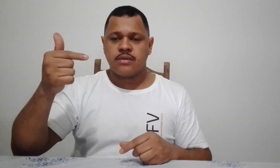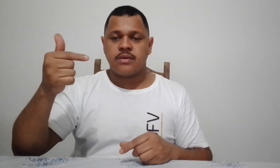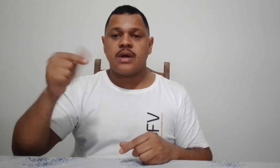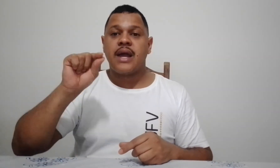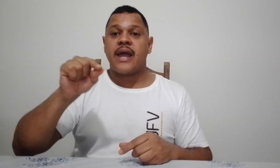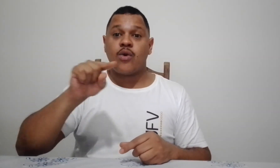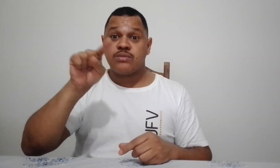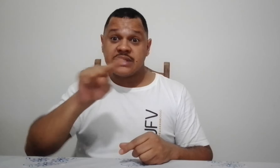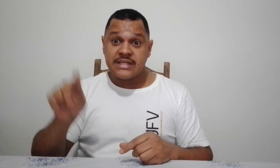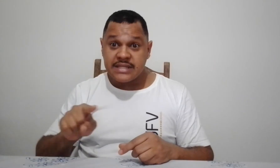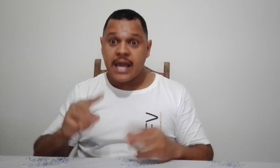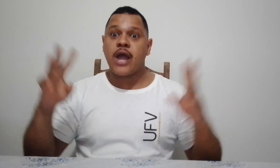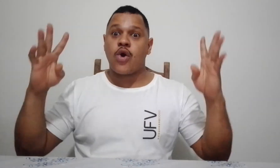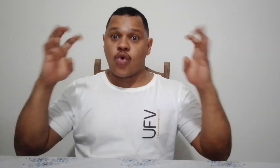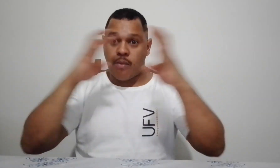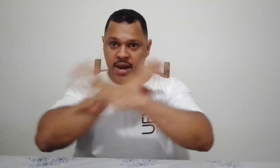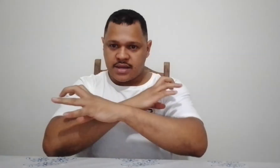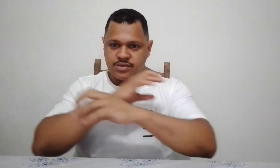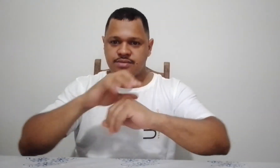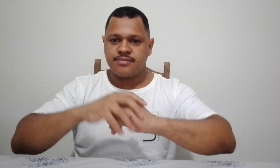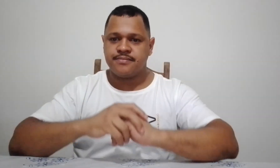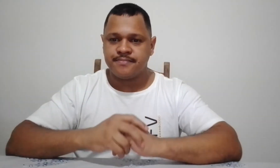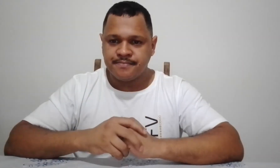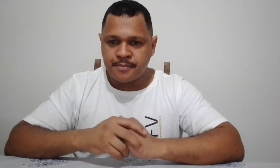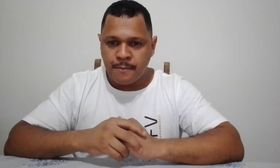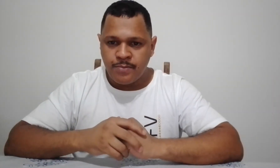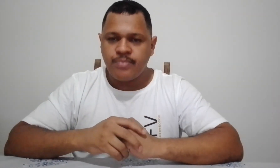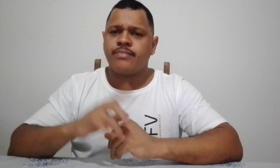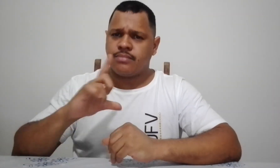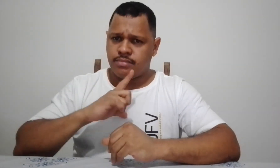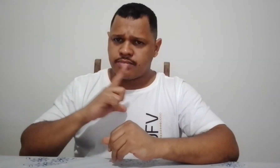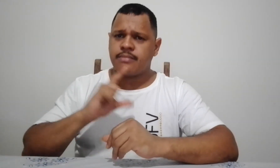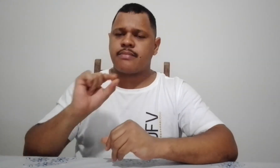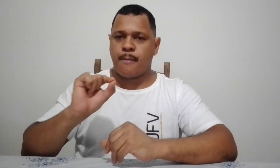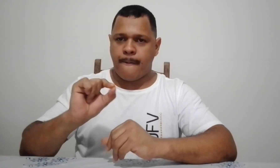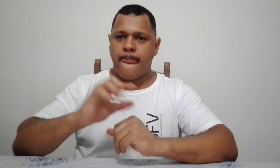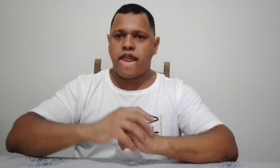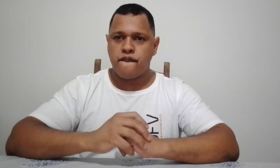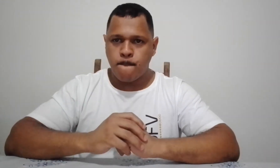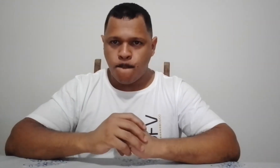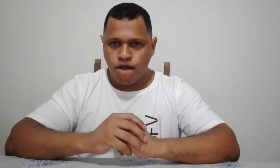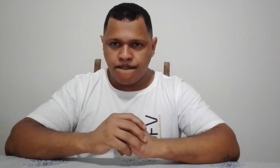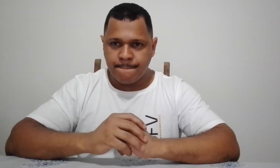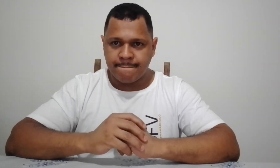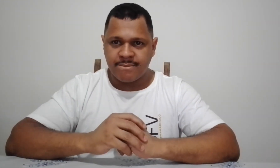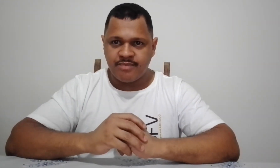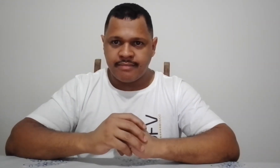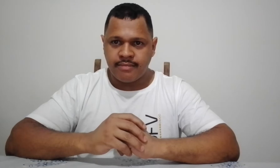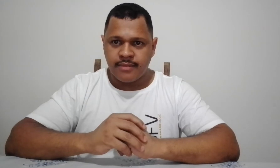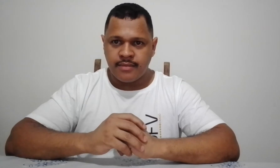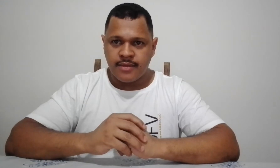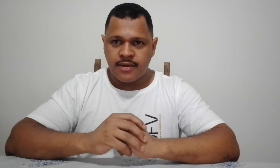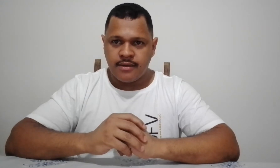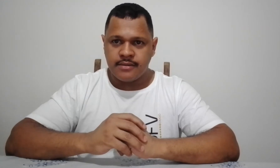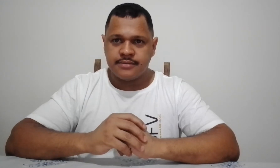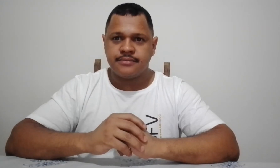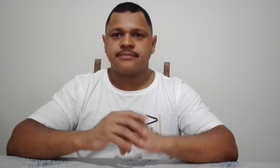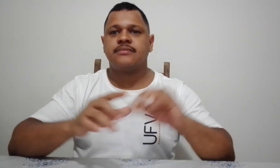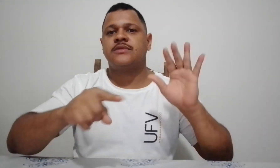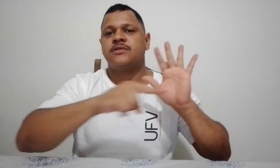complexo. Observe também que nós temos um termo referente à diferença de fase, ao